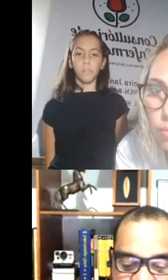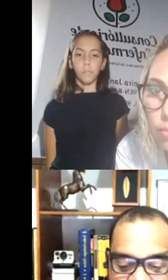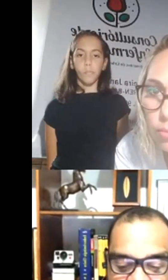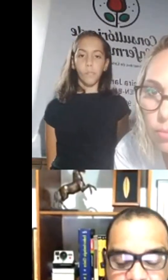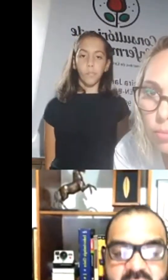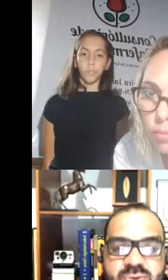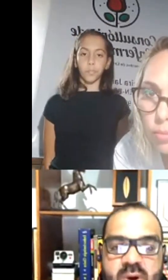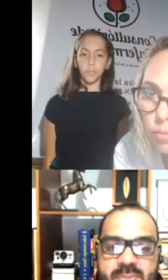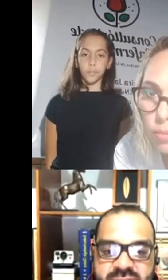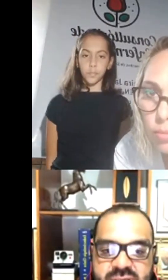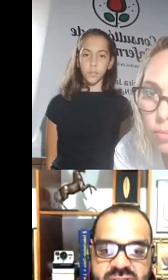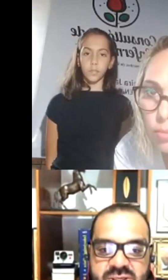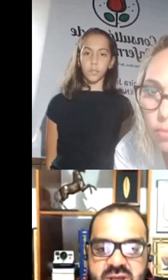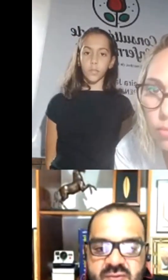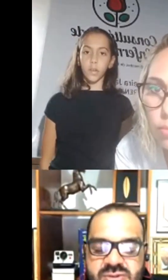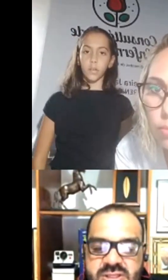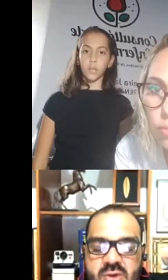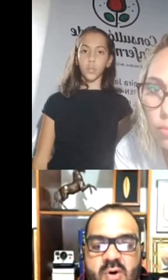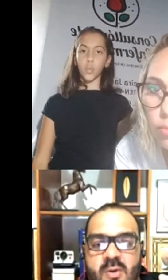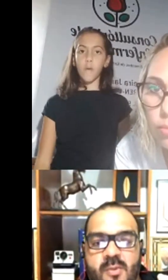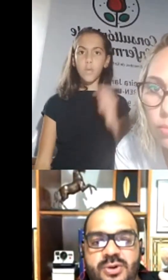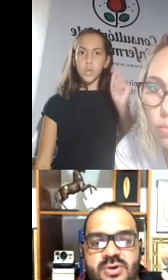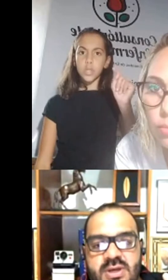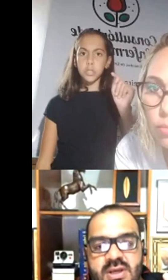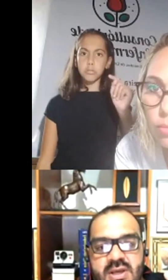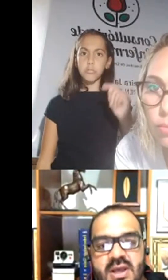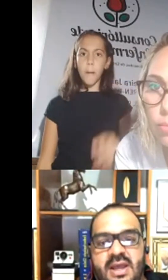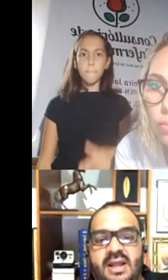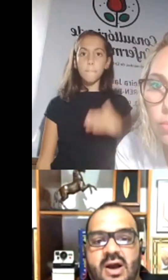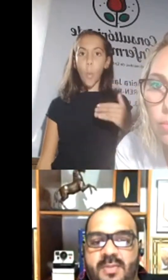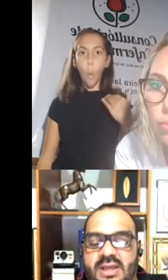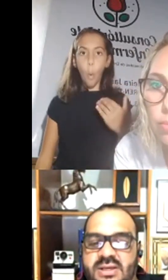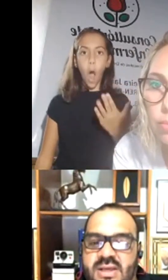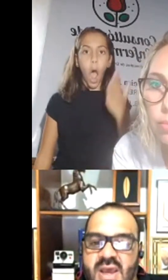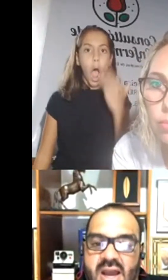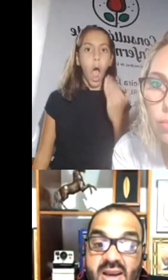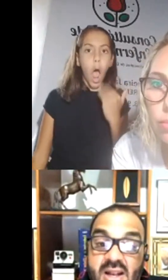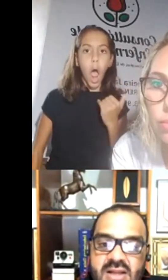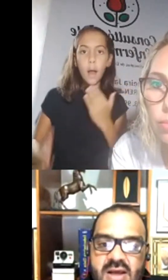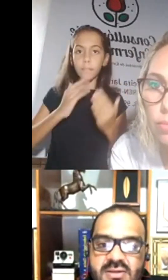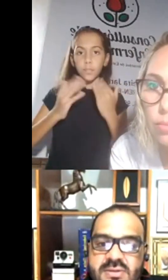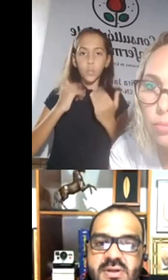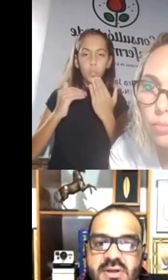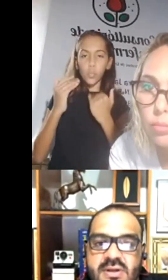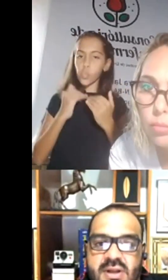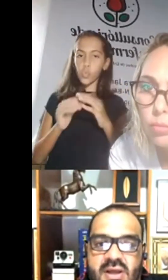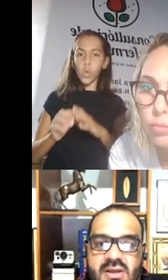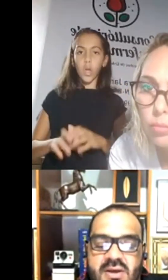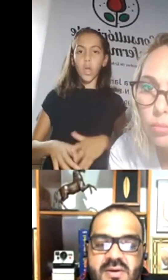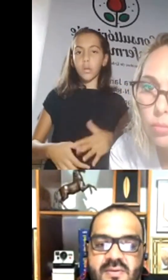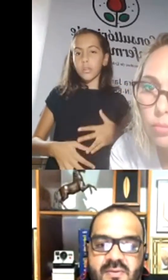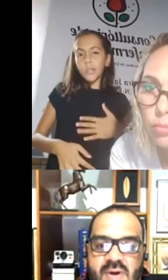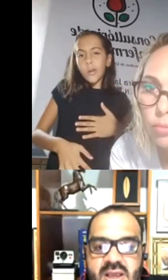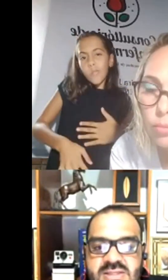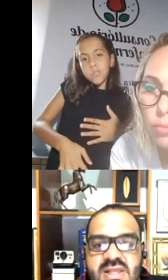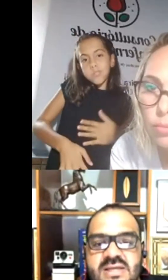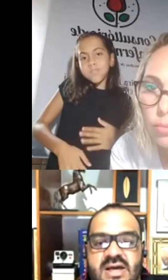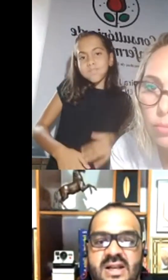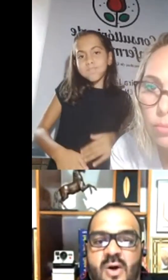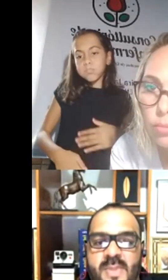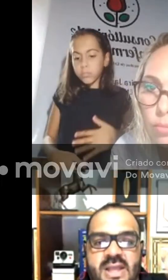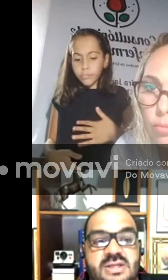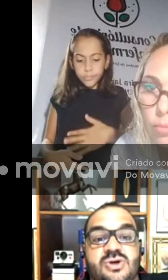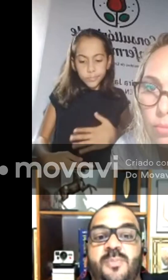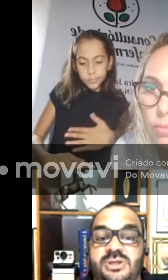Quando você aumenta o apetite, você tem um hormônio que ele aumenta, que é a grelina, né? Essa